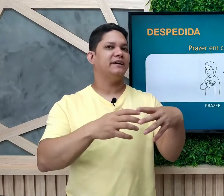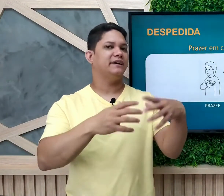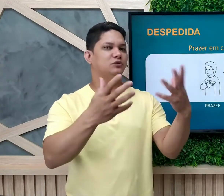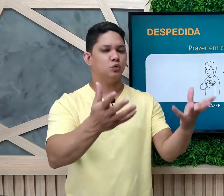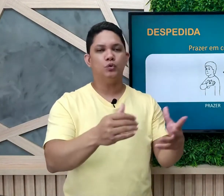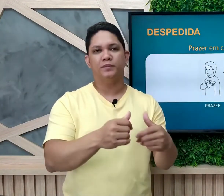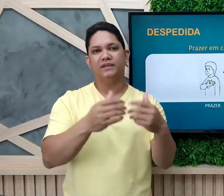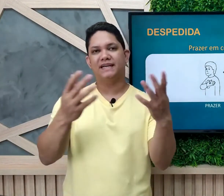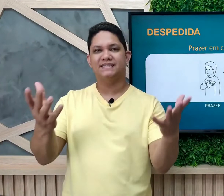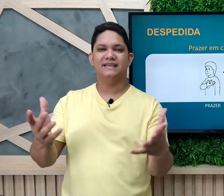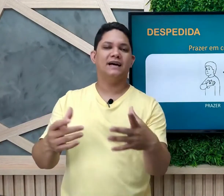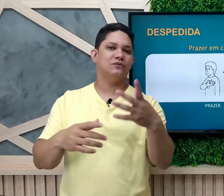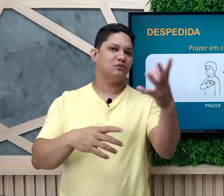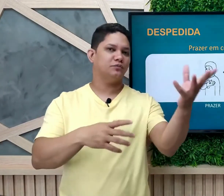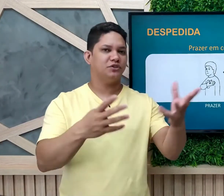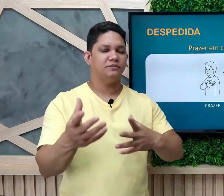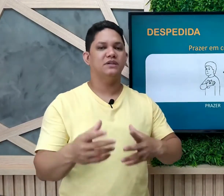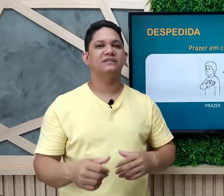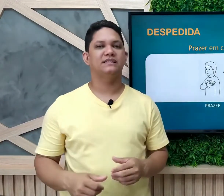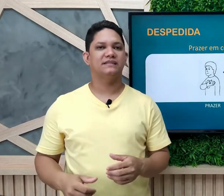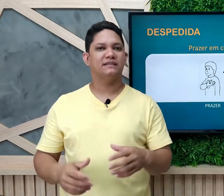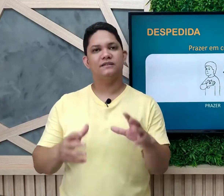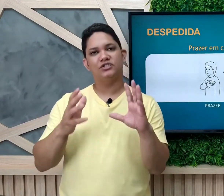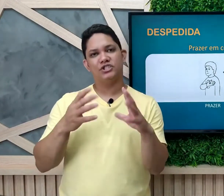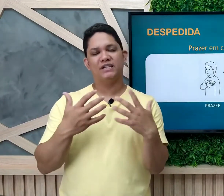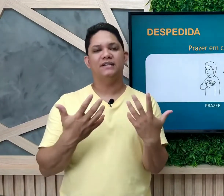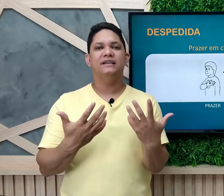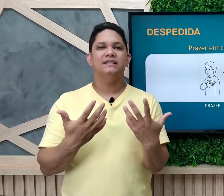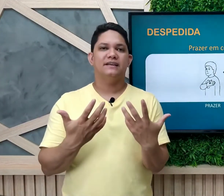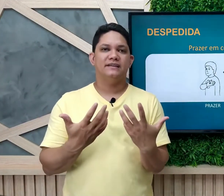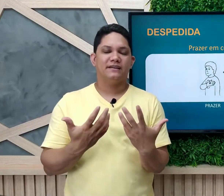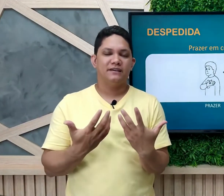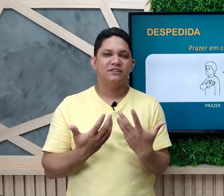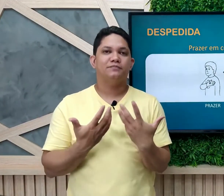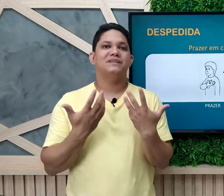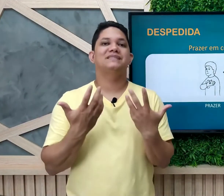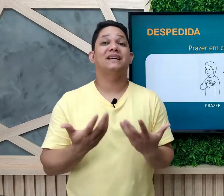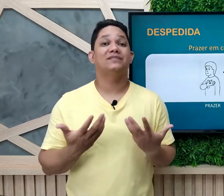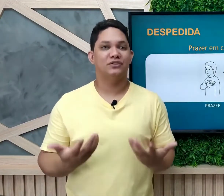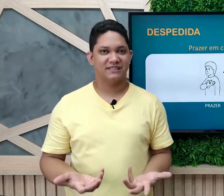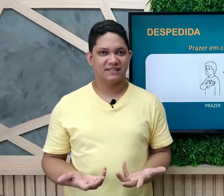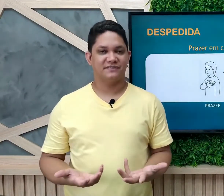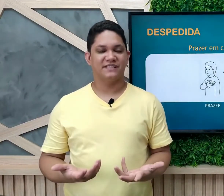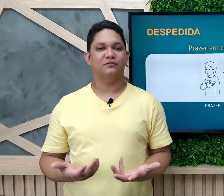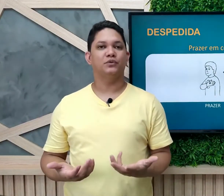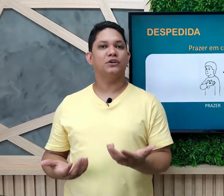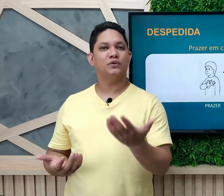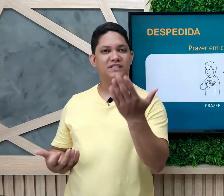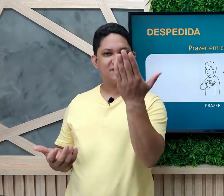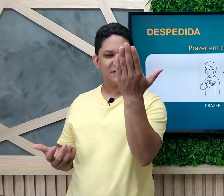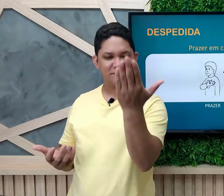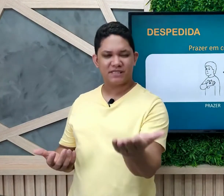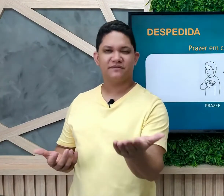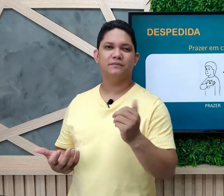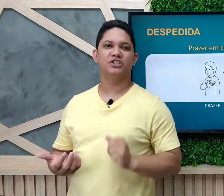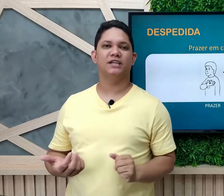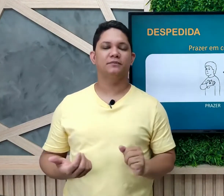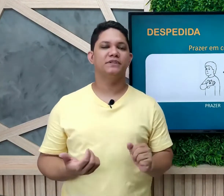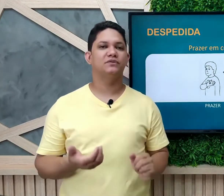em dupla, em casal, um grupo de amigos, etc. Então a gente quer expressar a nossa satisfação por ter conhecido especificamente aquela pessoa, então a